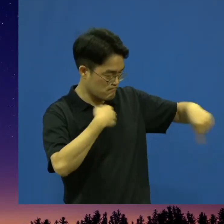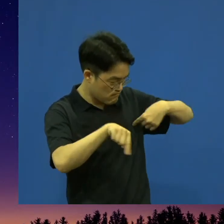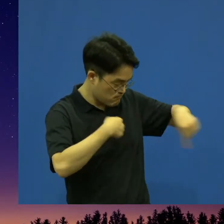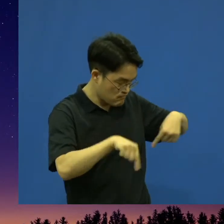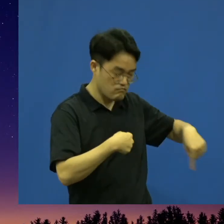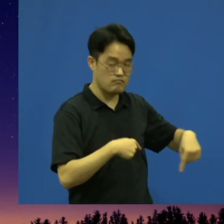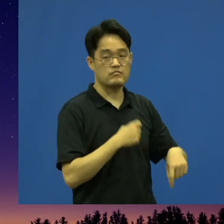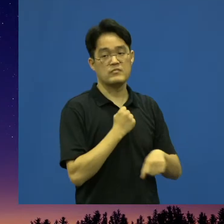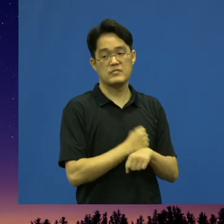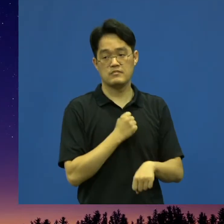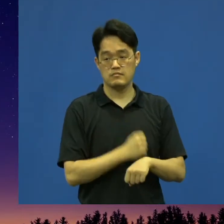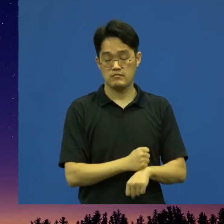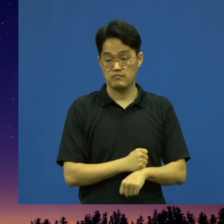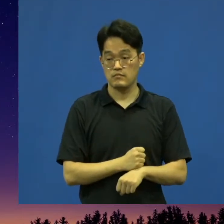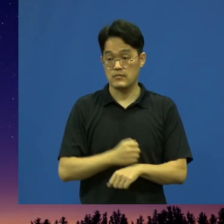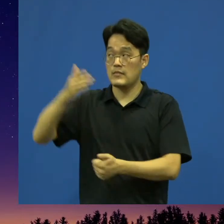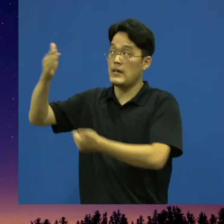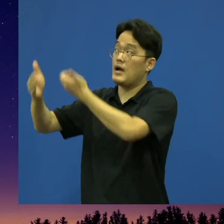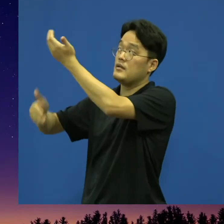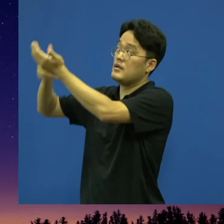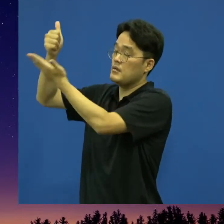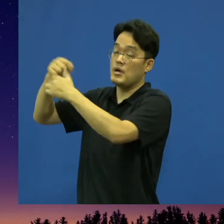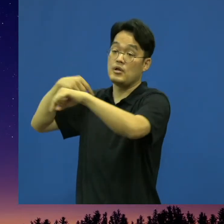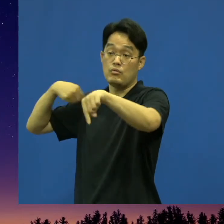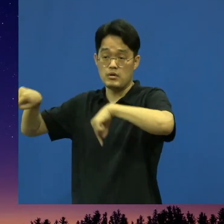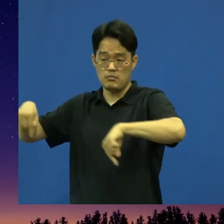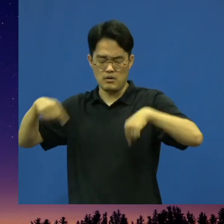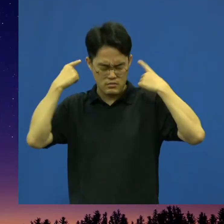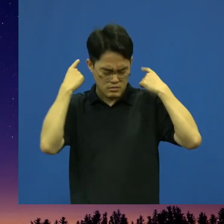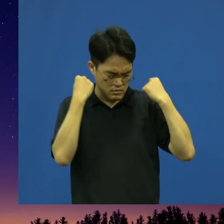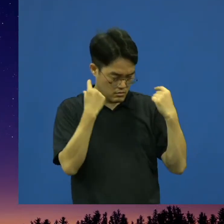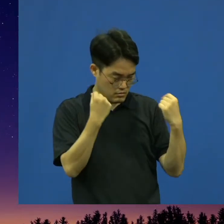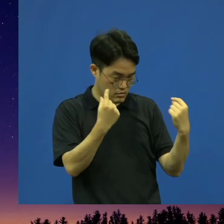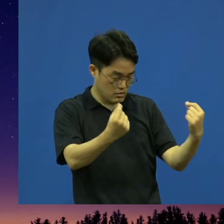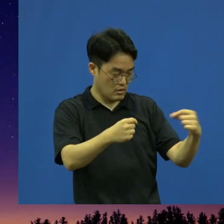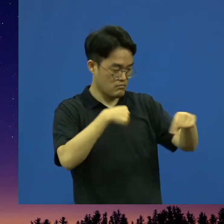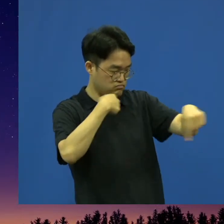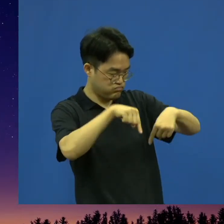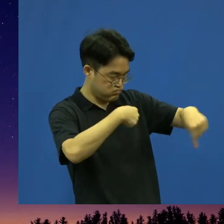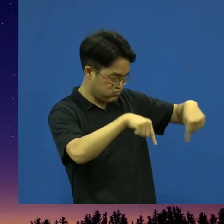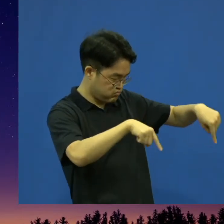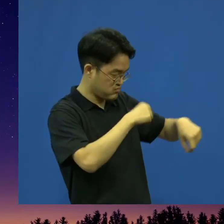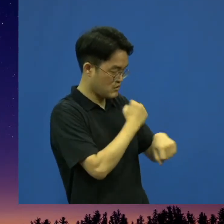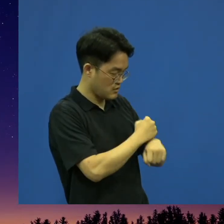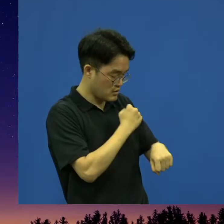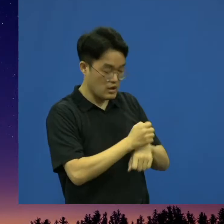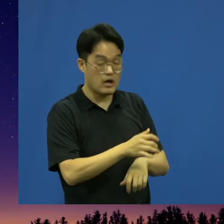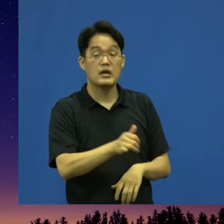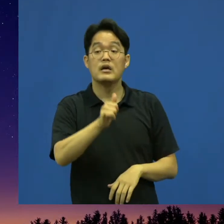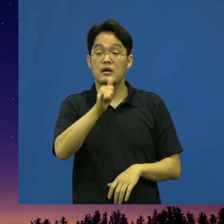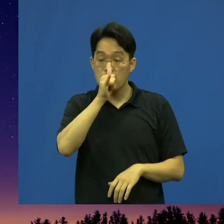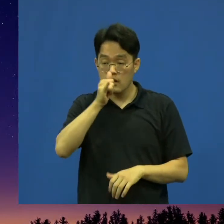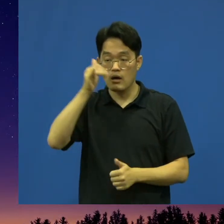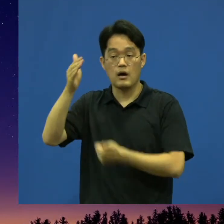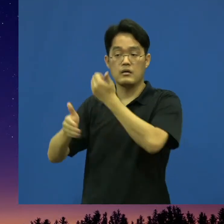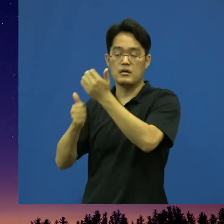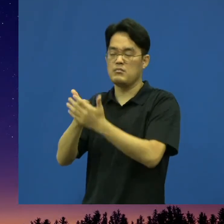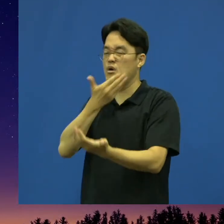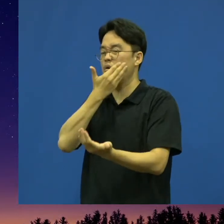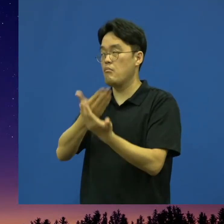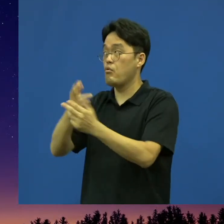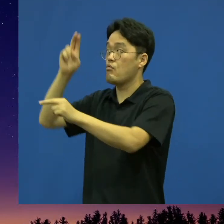통치하시고 당신의 다스림이 여전히 유효하게 적용되고 역사하도록 보좌에